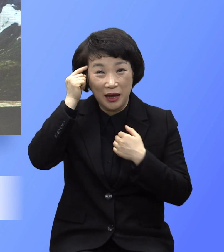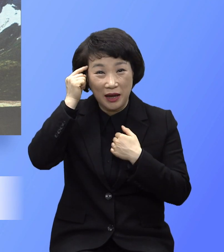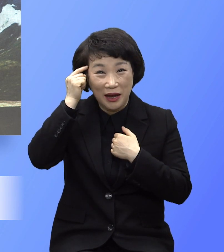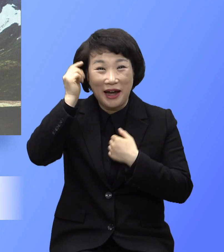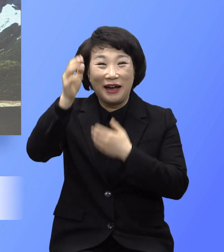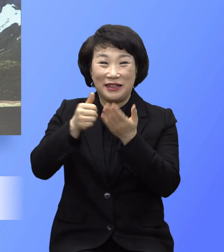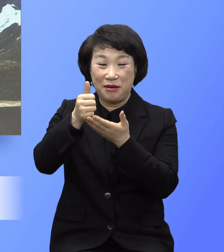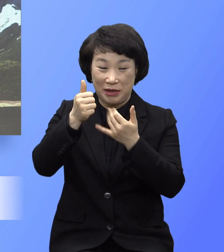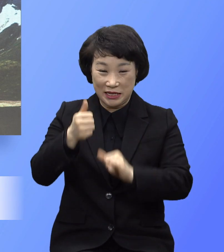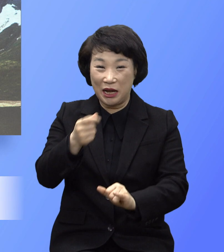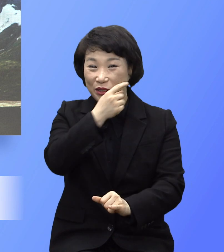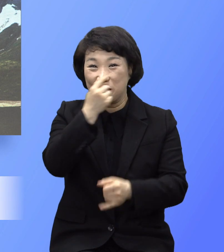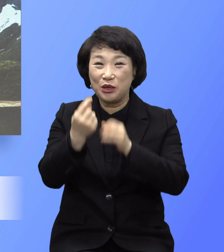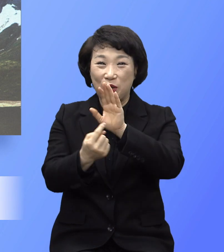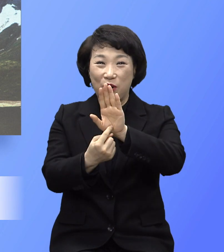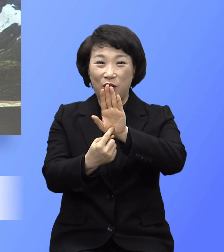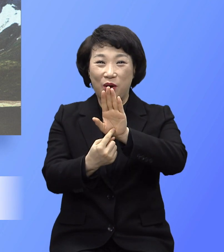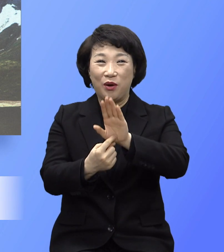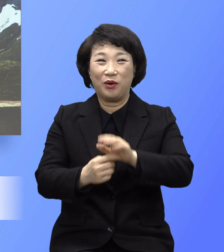하나님의 자녀라는 증거입니다.